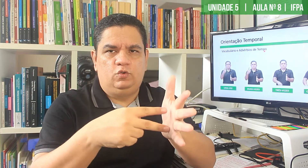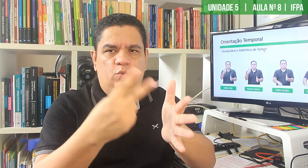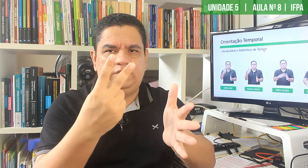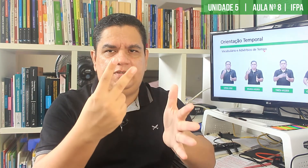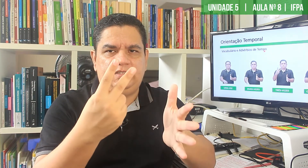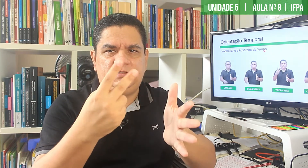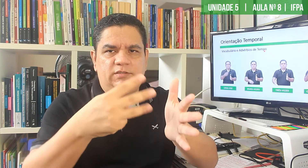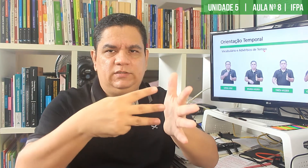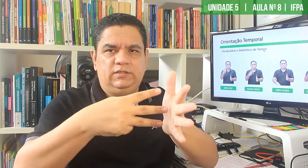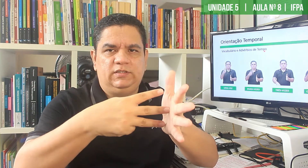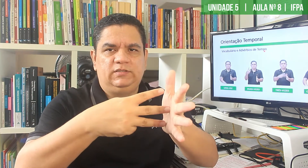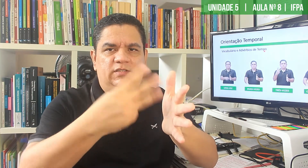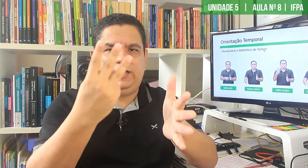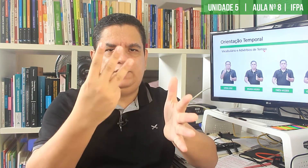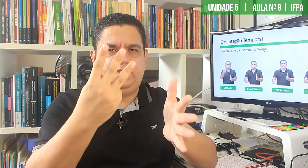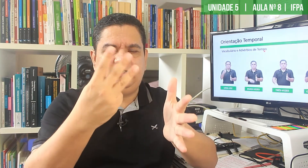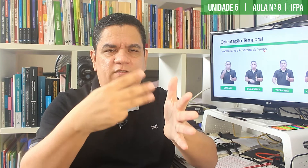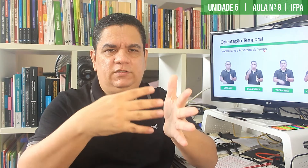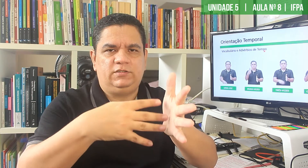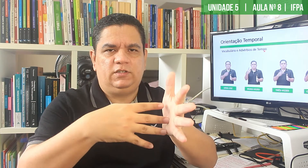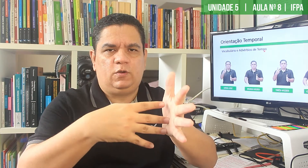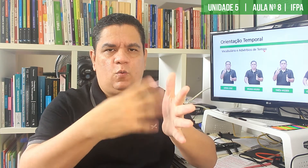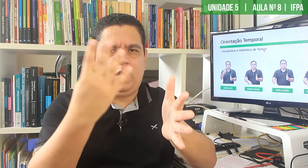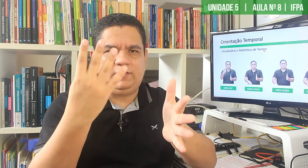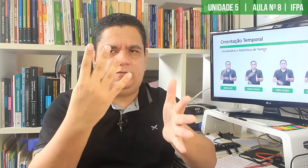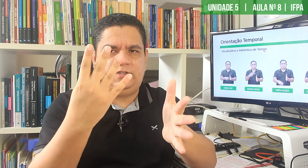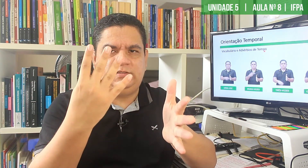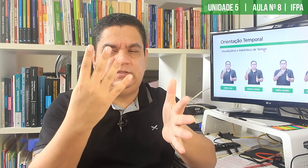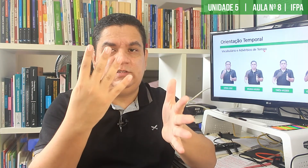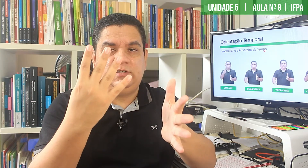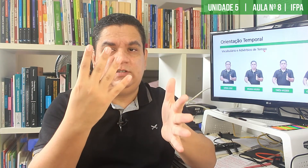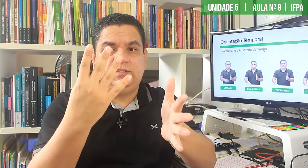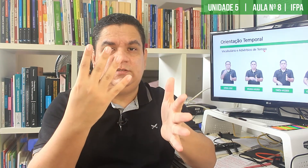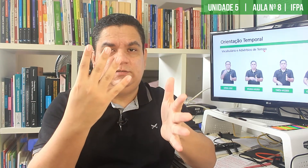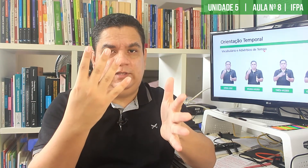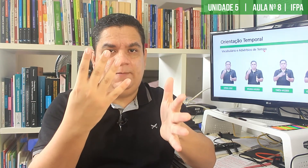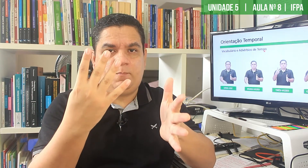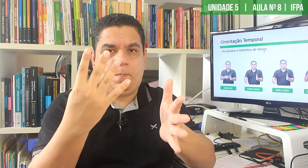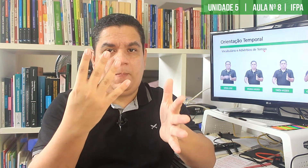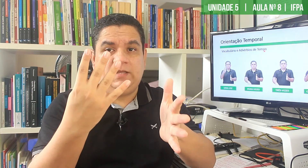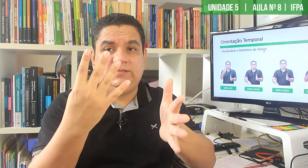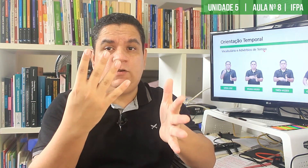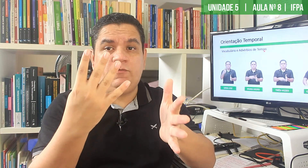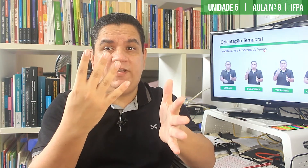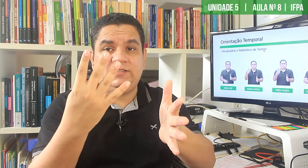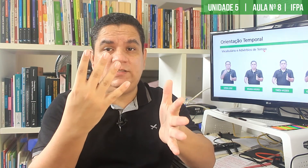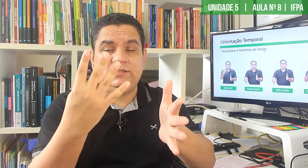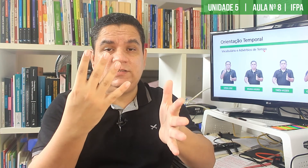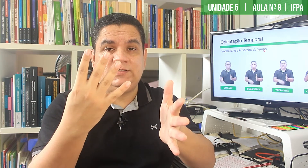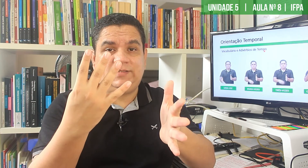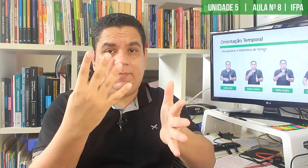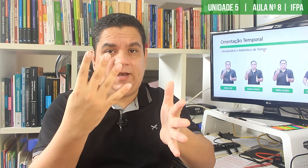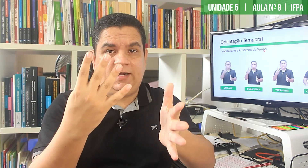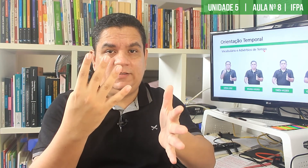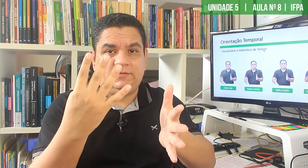2 vezes, 3 vezes, 4 vezes, tá? 5 vezes, separa,